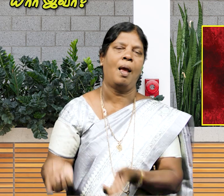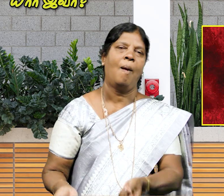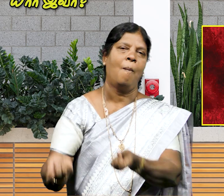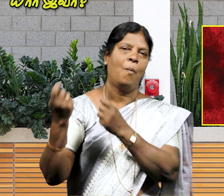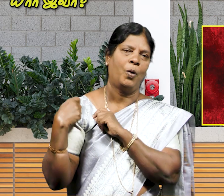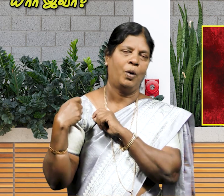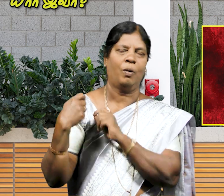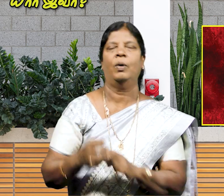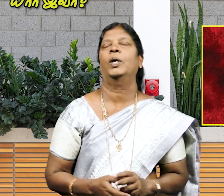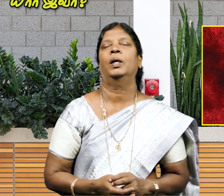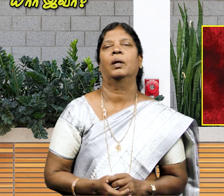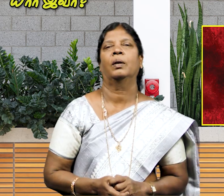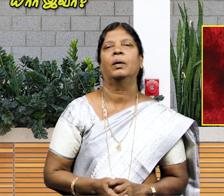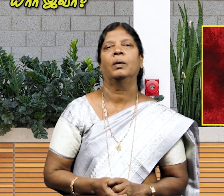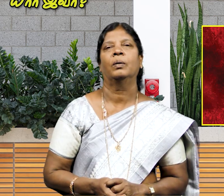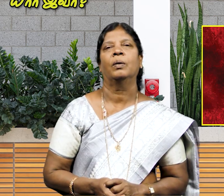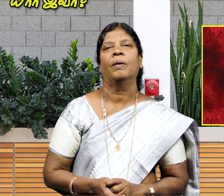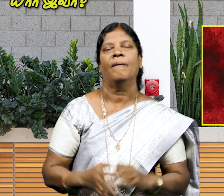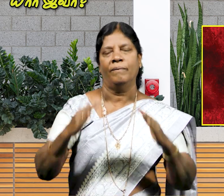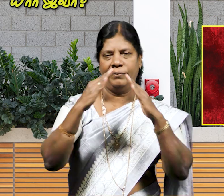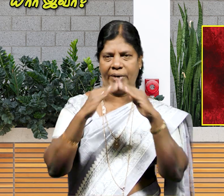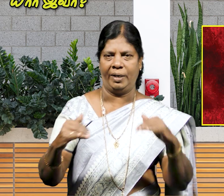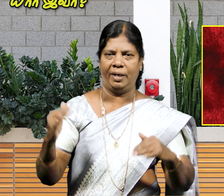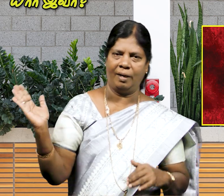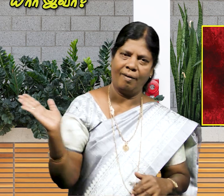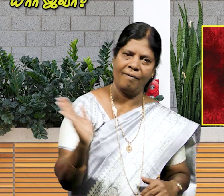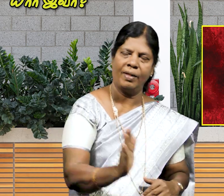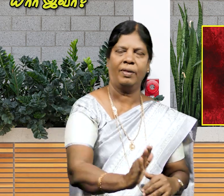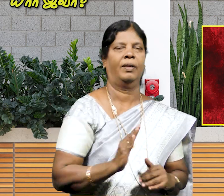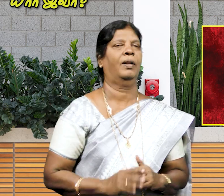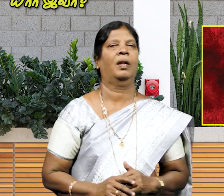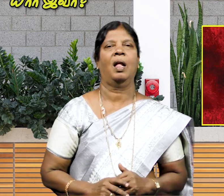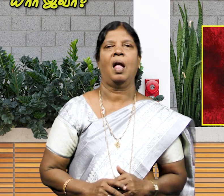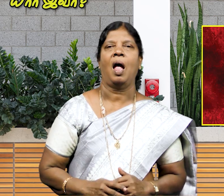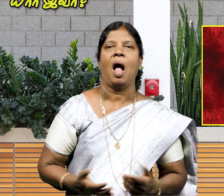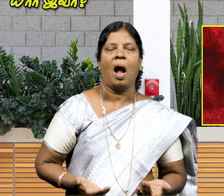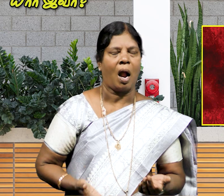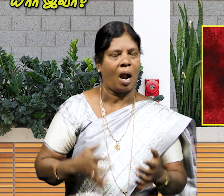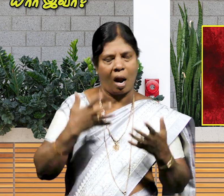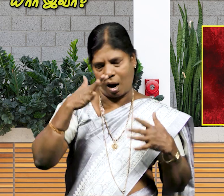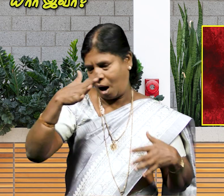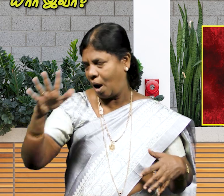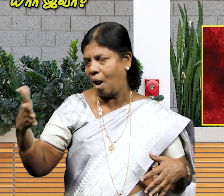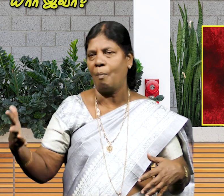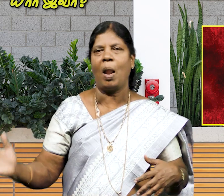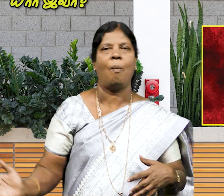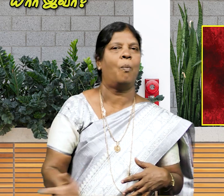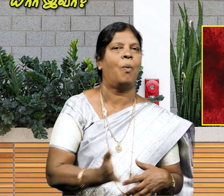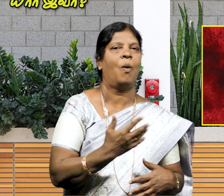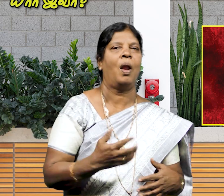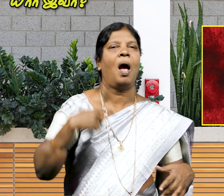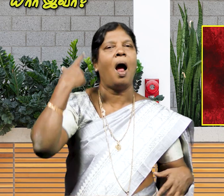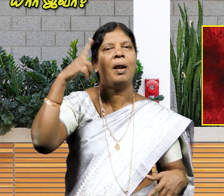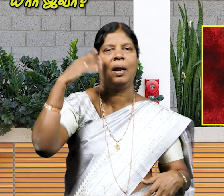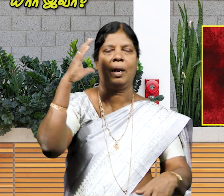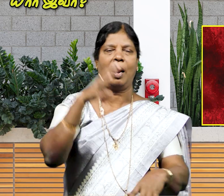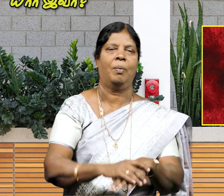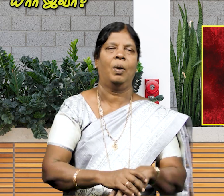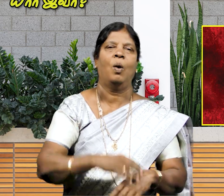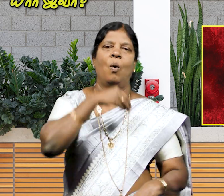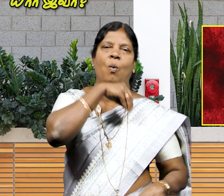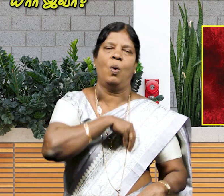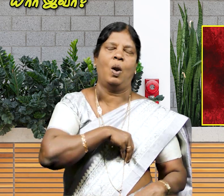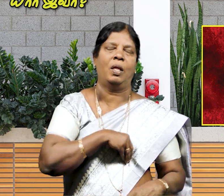தன் தோள்களின் மேல் போட்டுக்கொண்டு வீட்டுக்கு வந்து காணாமல் போன ஆட்டை கண்டுபிடித்த